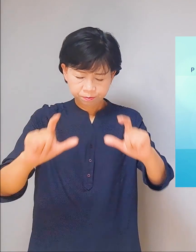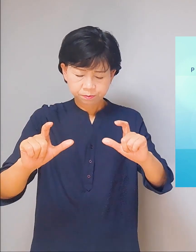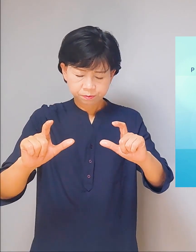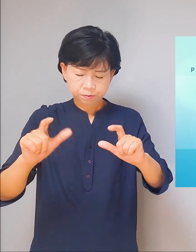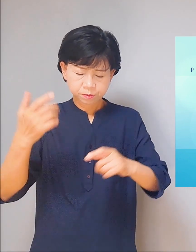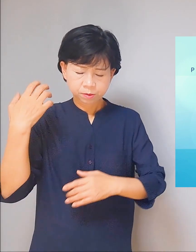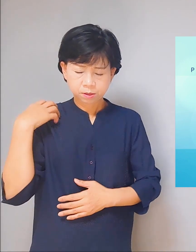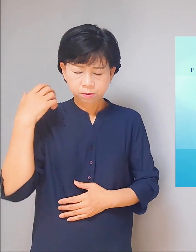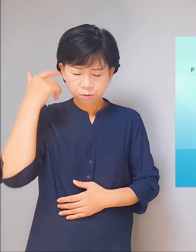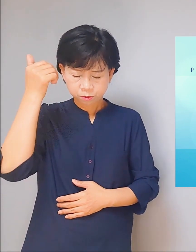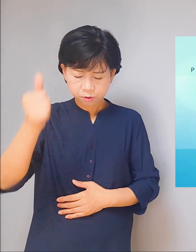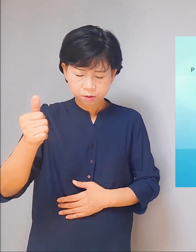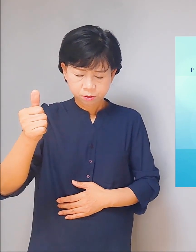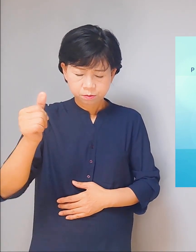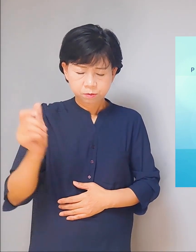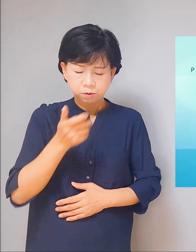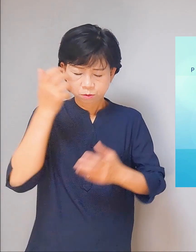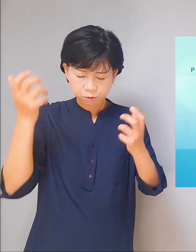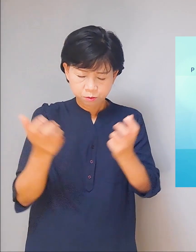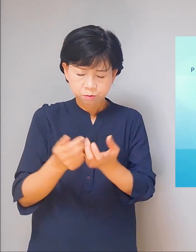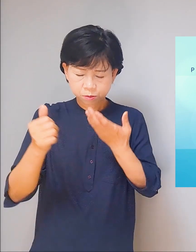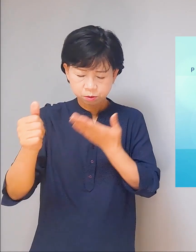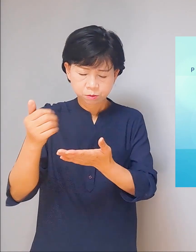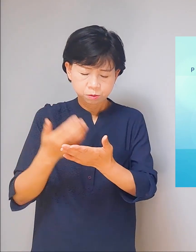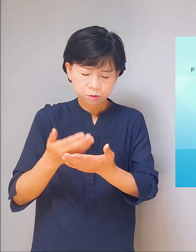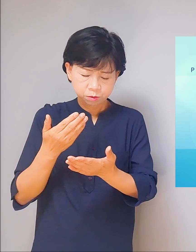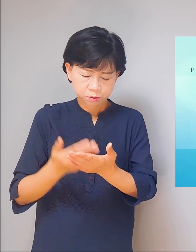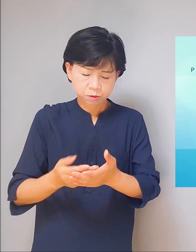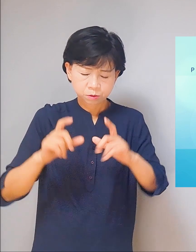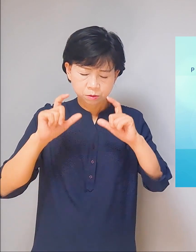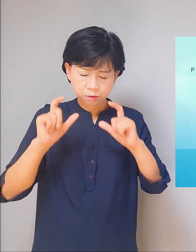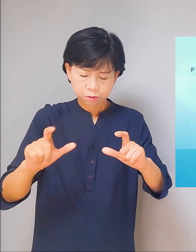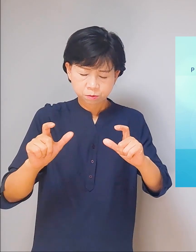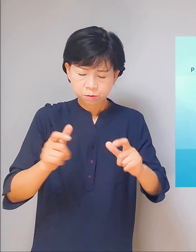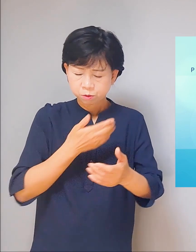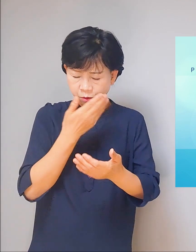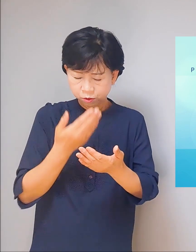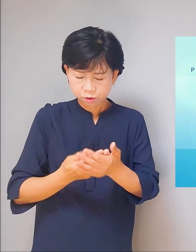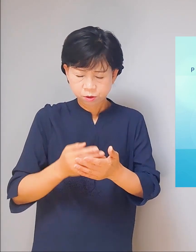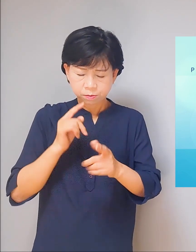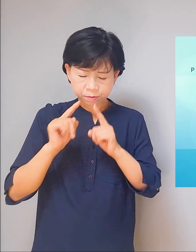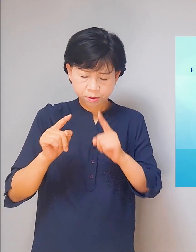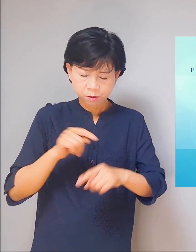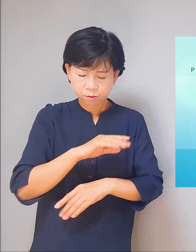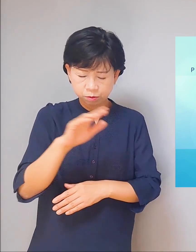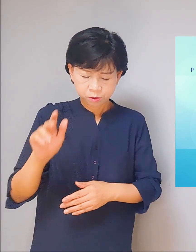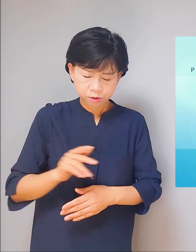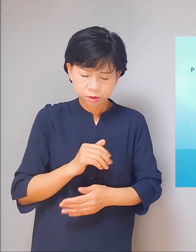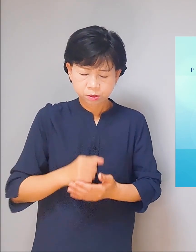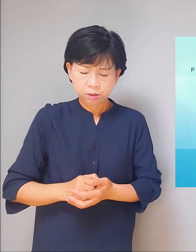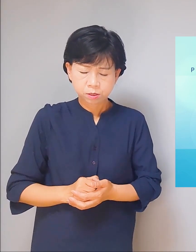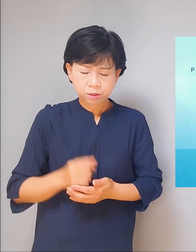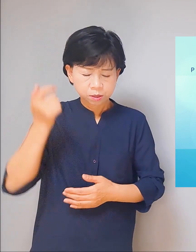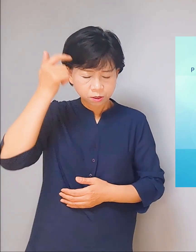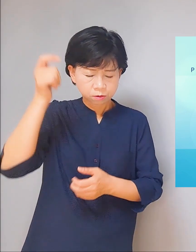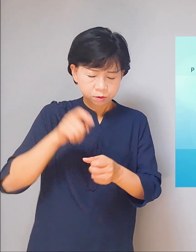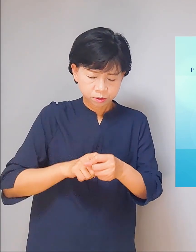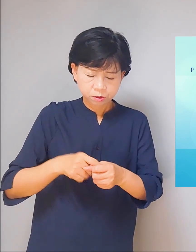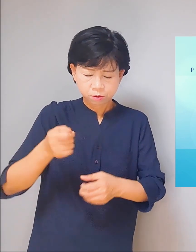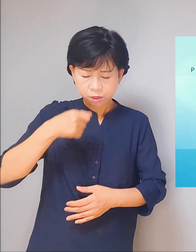담임 목사님 성령 충만함을 주시고 선포되어 주는 귀한 말씀이 우리 주린 영혼의 양식이 되게